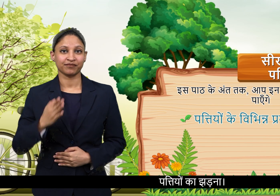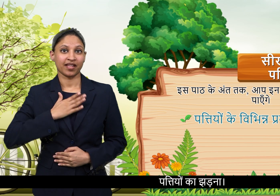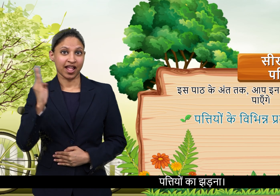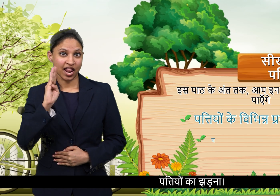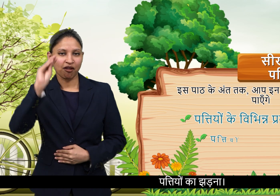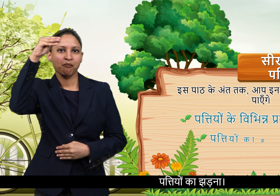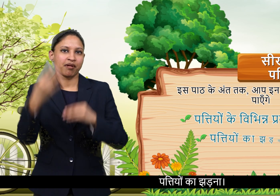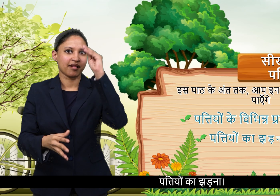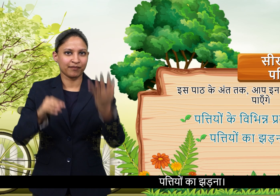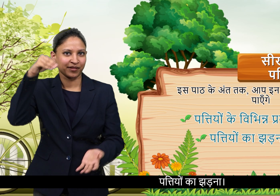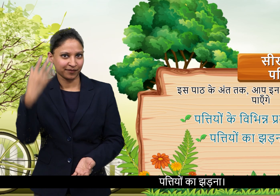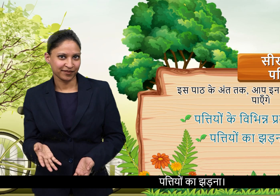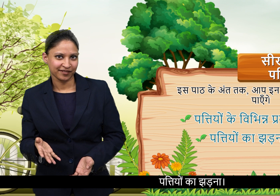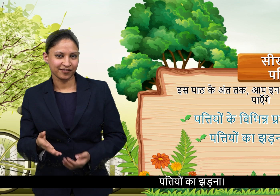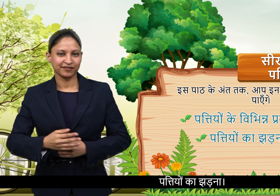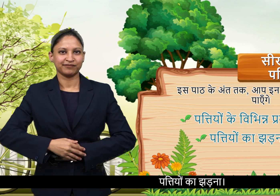पत्तियों का झड़ना।